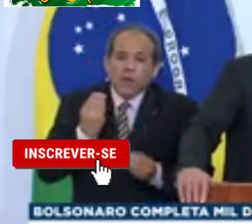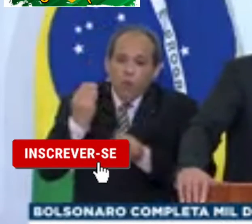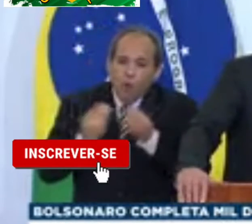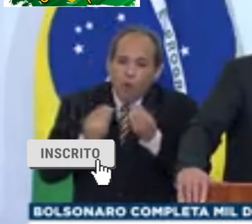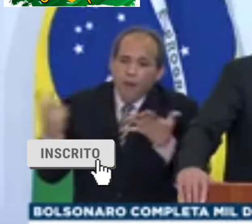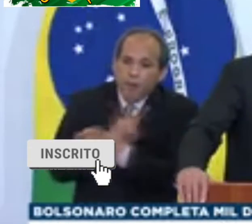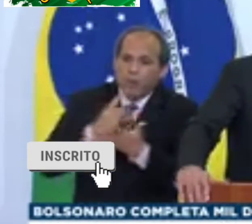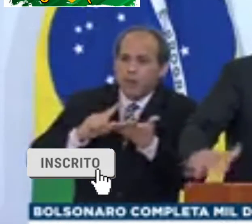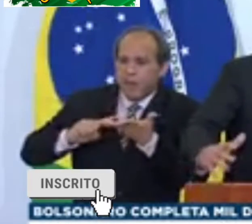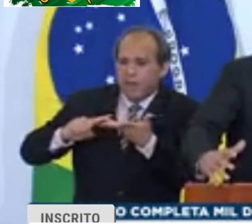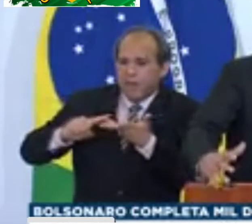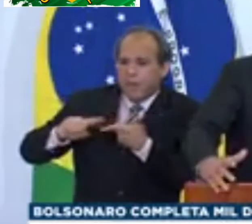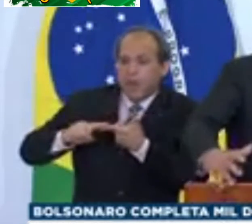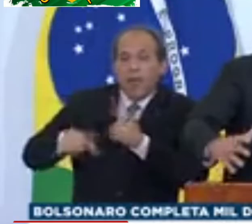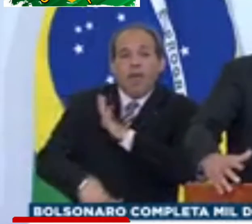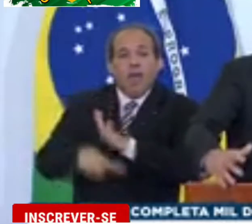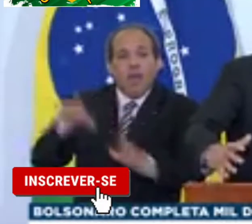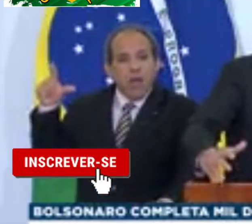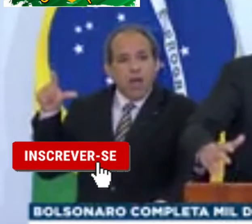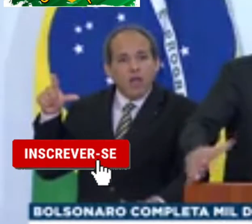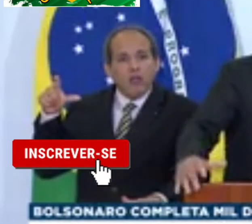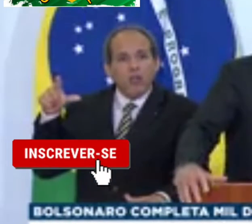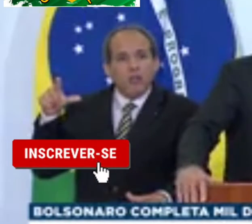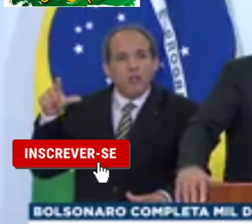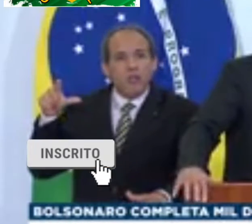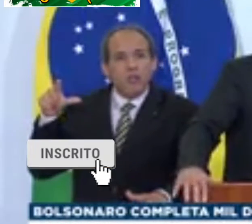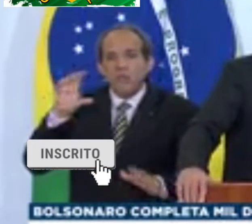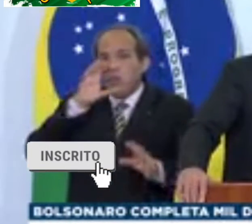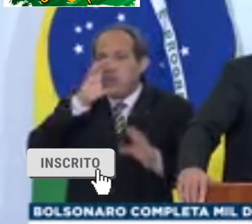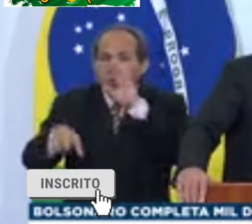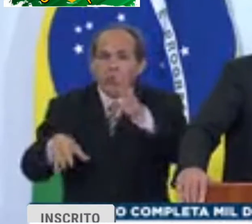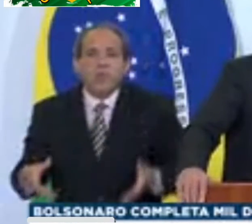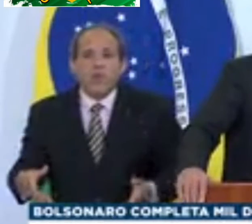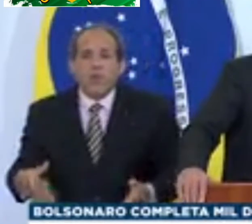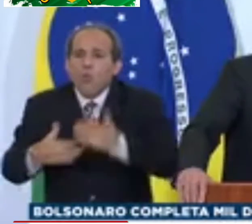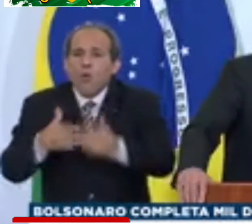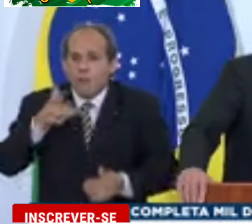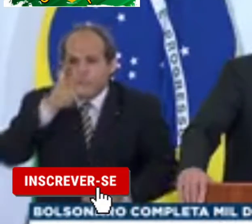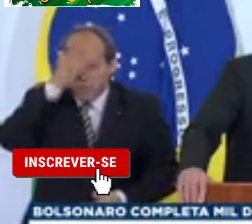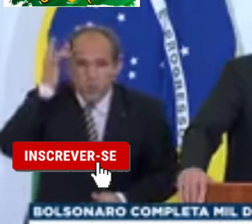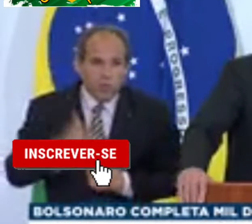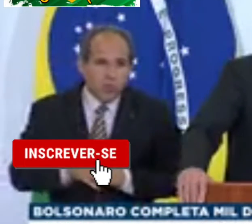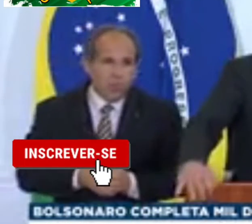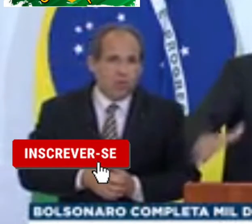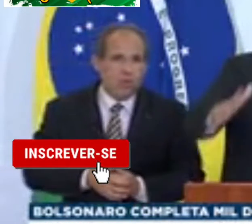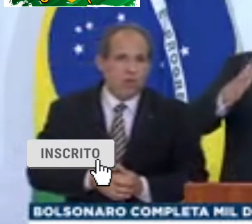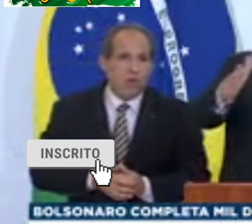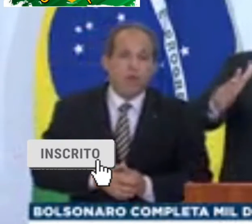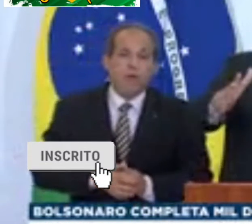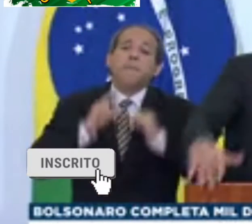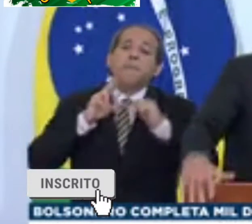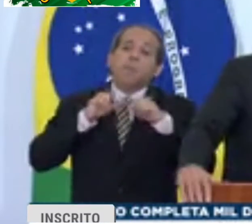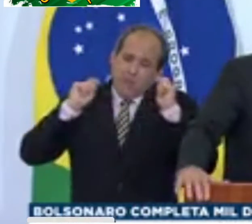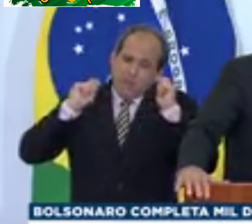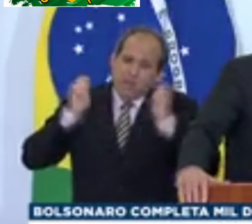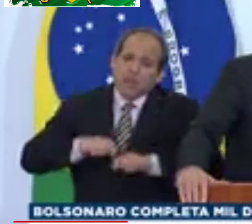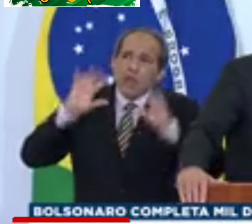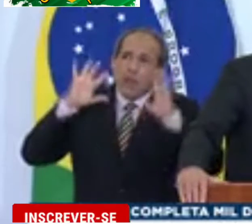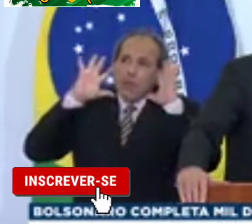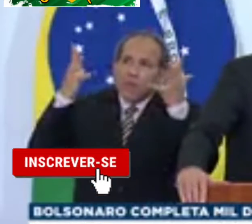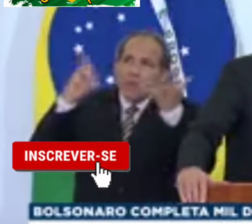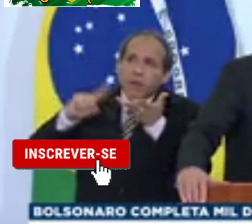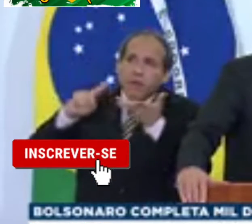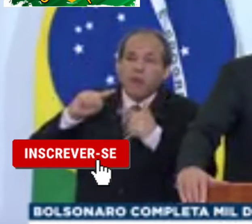acontecendo, antes de culpar quem quer que seja. Só assim nós podemos ter soluções para o nosso